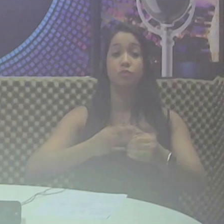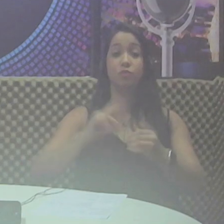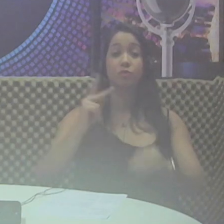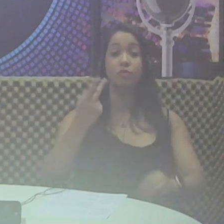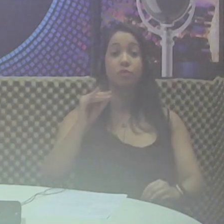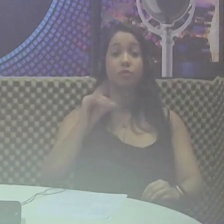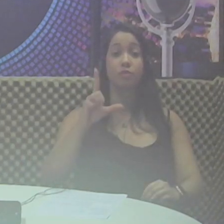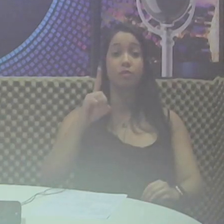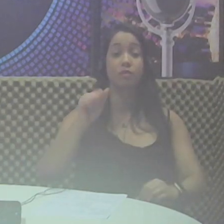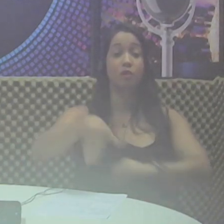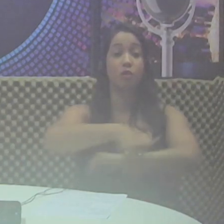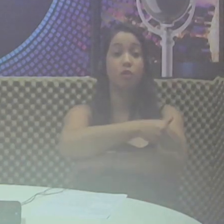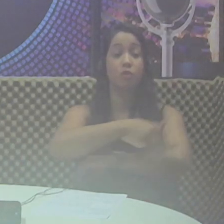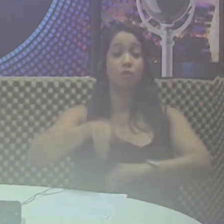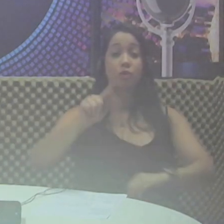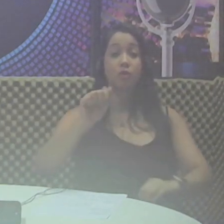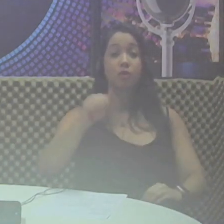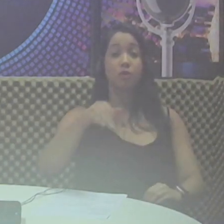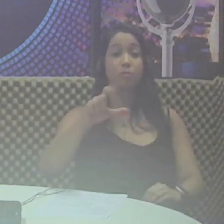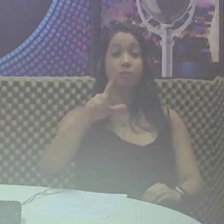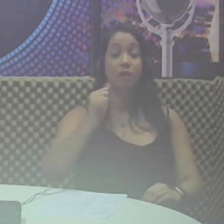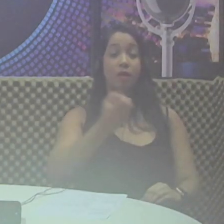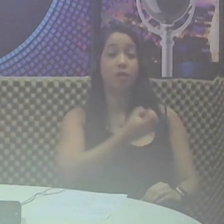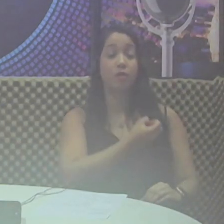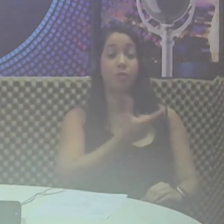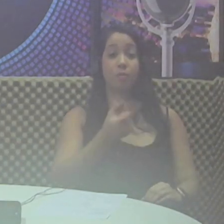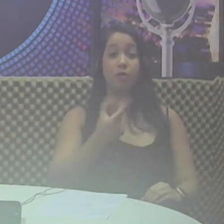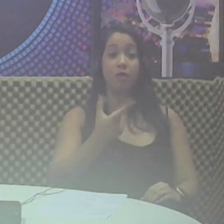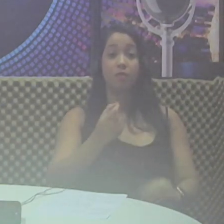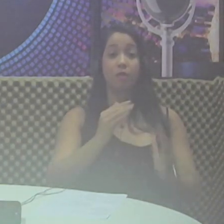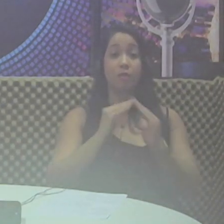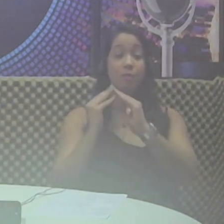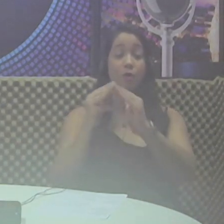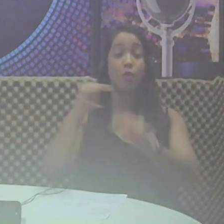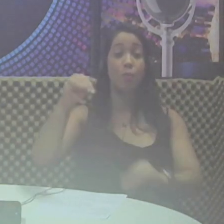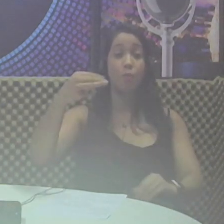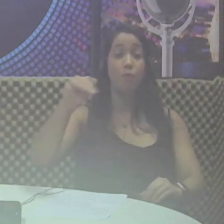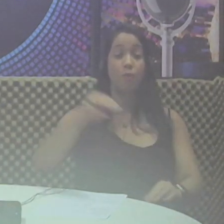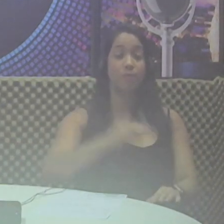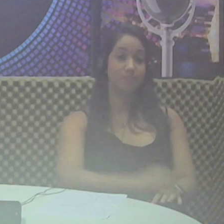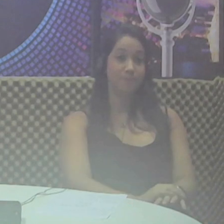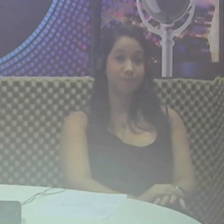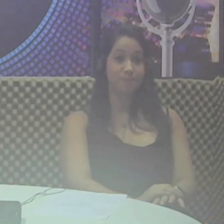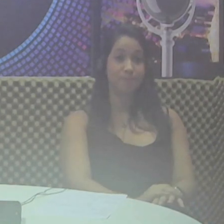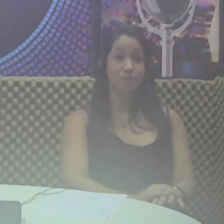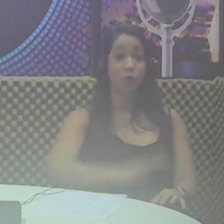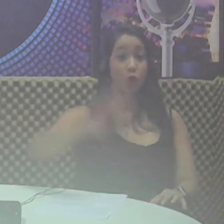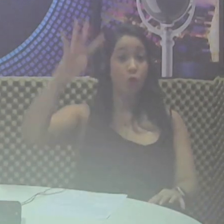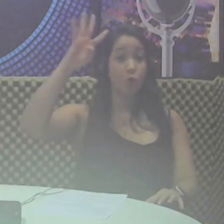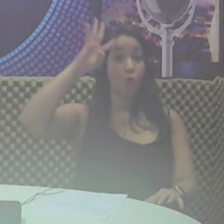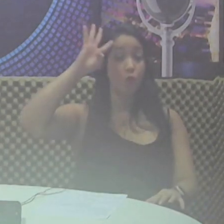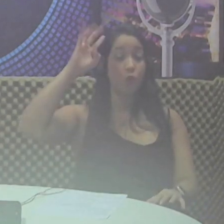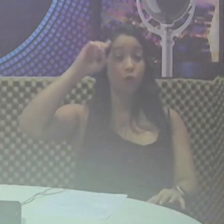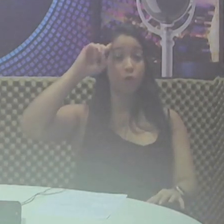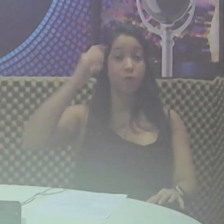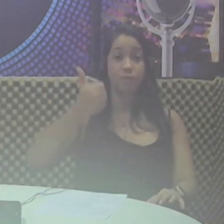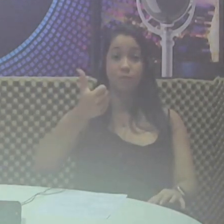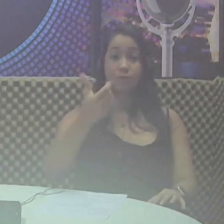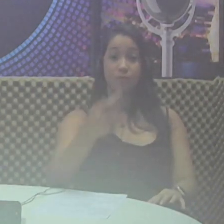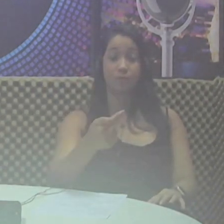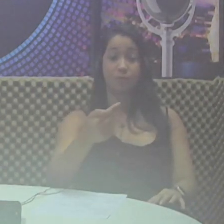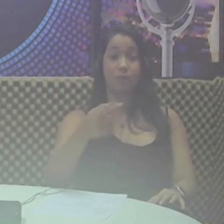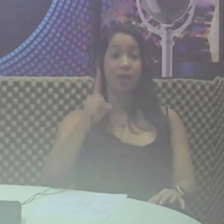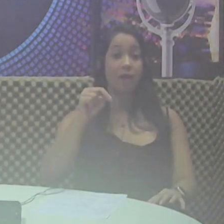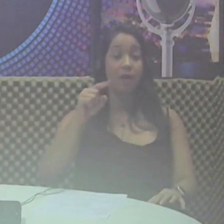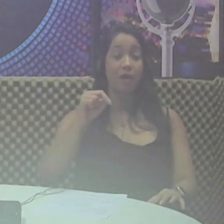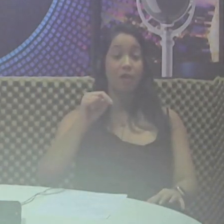na Rua Gamela, número 220, bairro Morumbi. Na quarta-feira, dia 17, é a vez